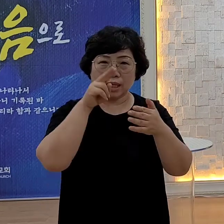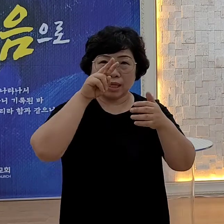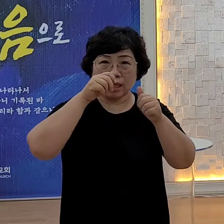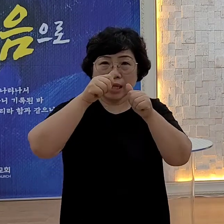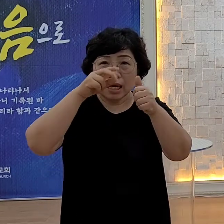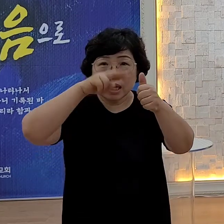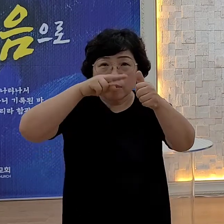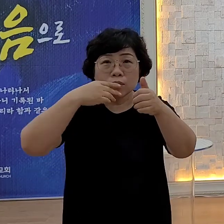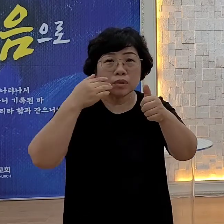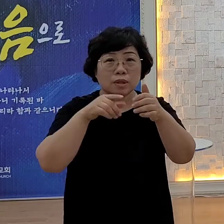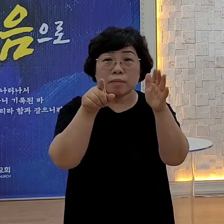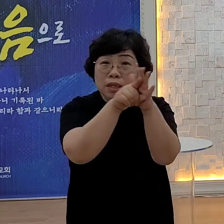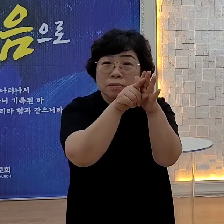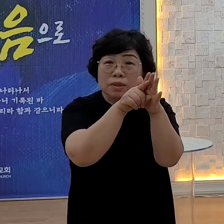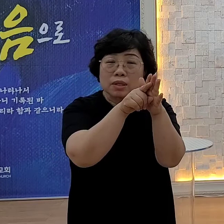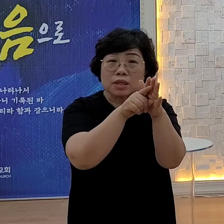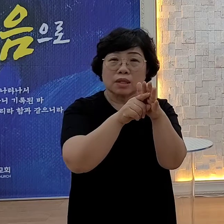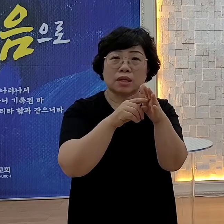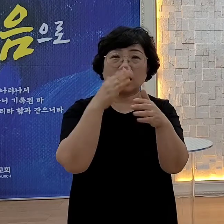좋겠습니다. 믿음은